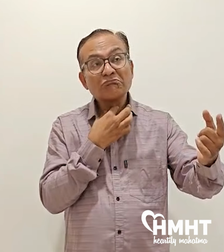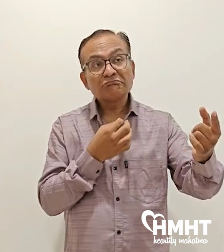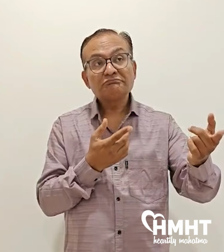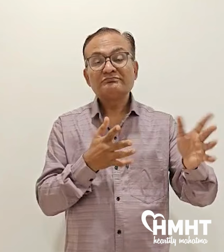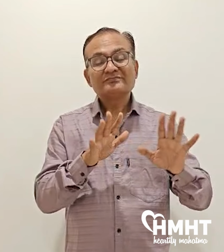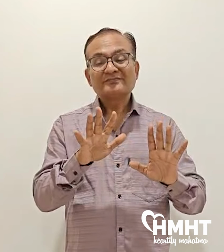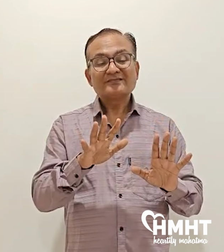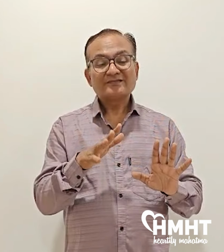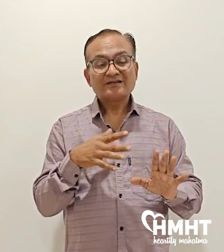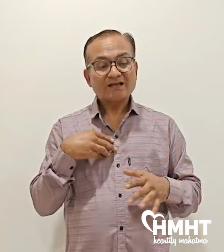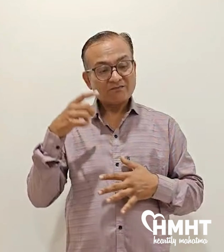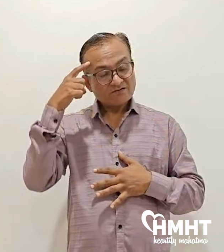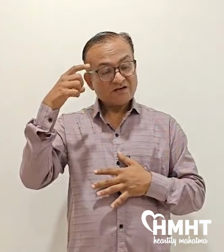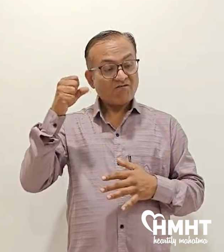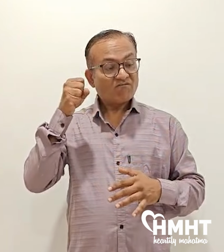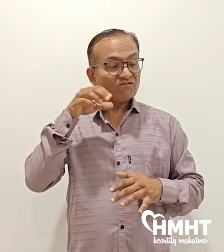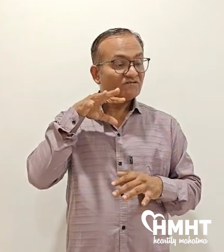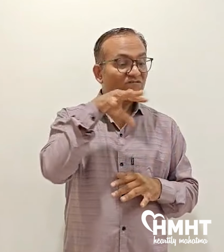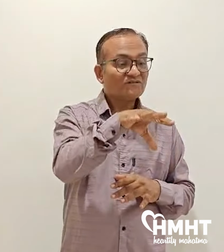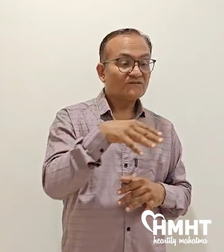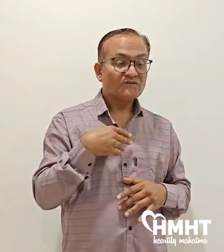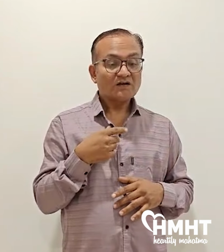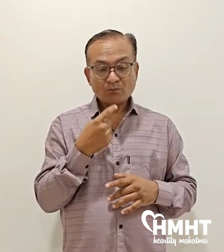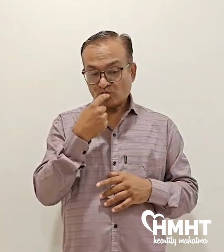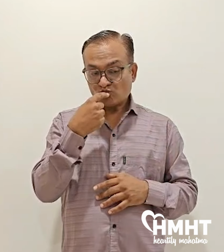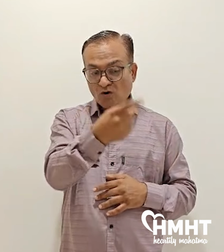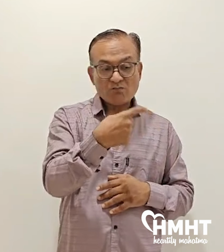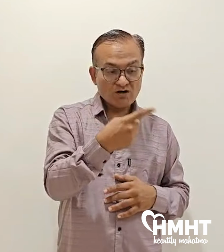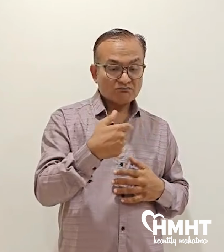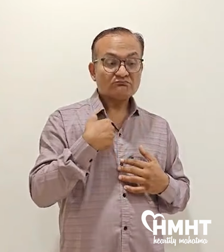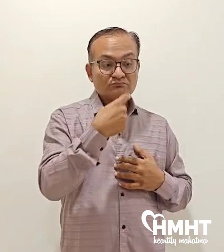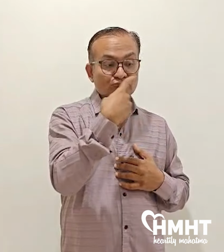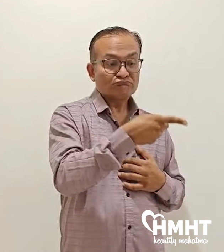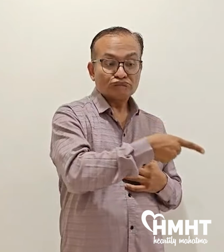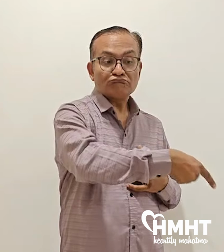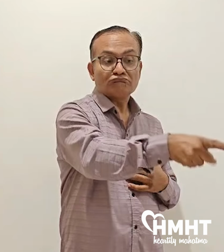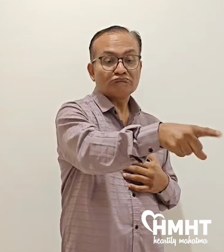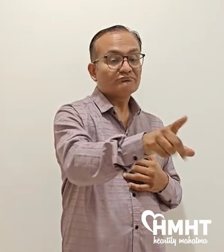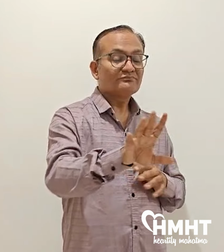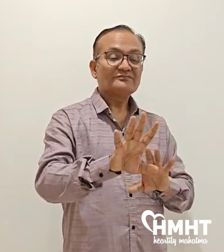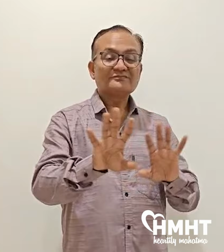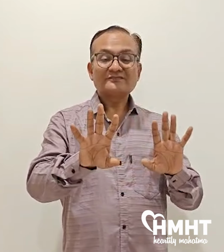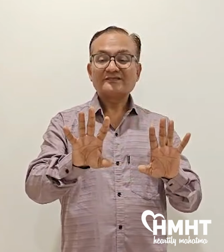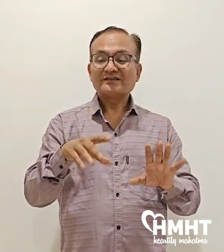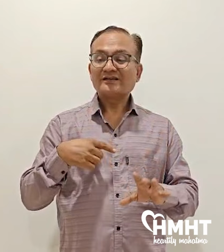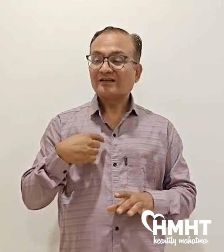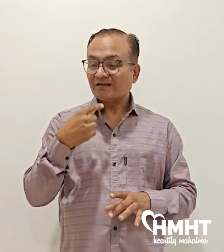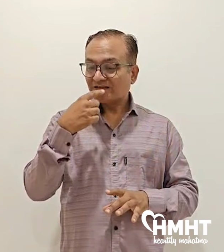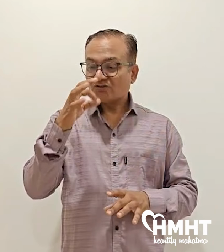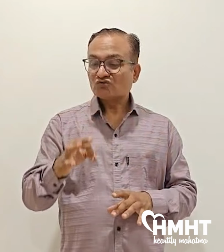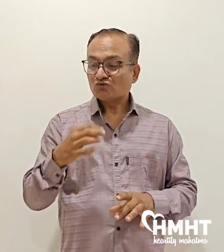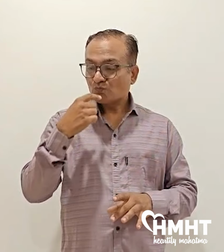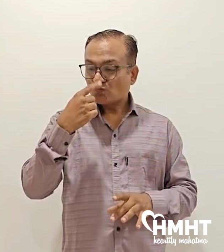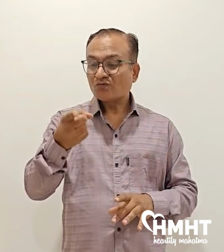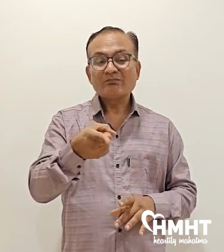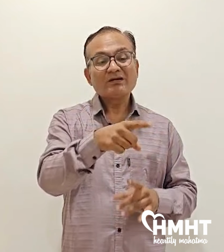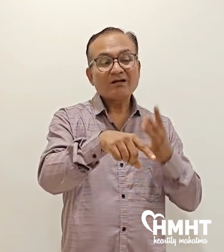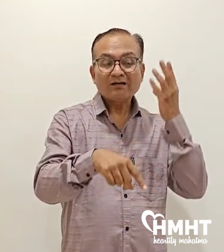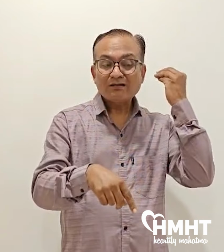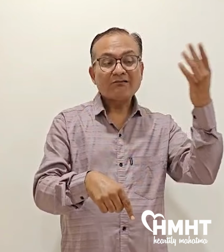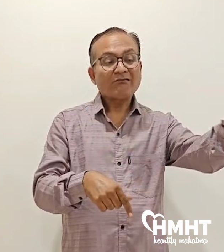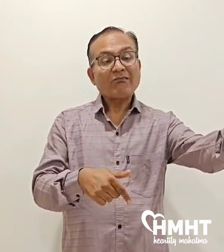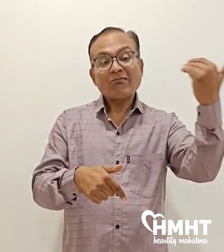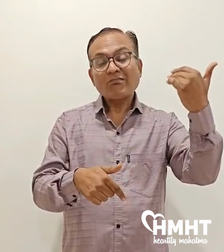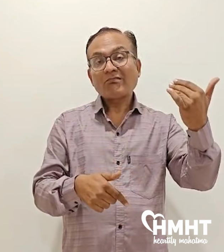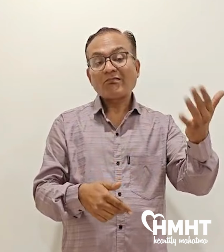છીએ. એને માફક આવતું નથી ને આપણે આપણું જ ધાર્યું કરવું છે અથવા તો આપણે સાચું ઠરાવવા જવું છે, એટલે પેલો બૂમ પાડે છે. એના